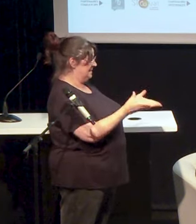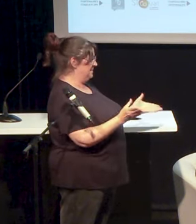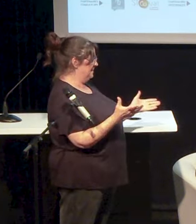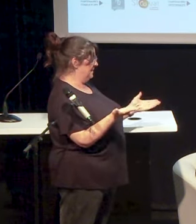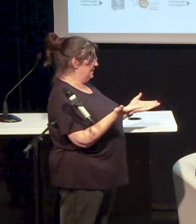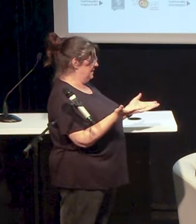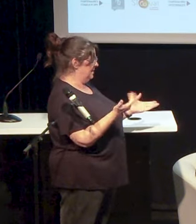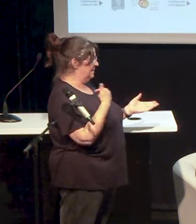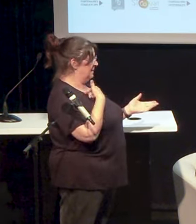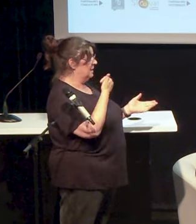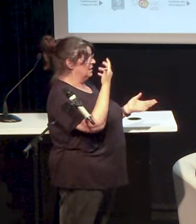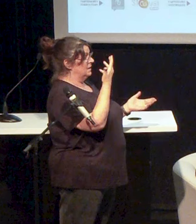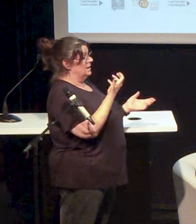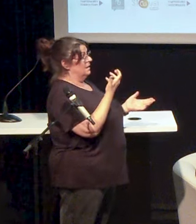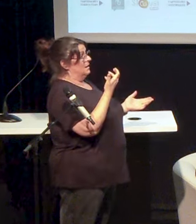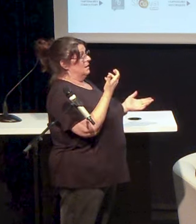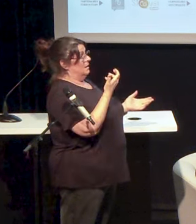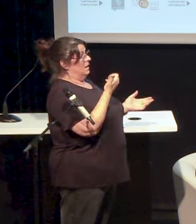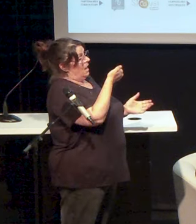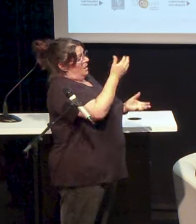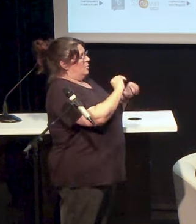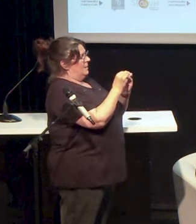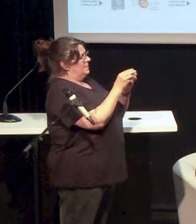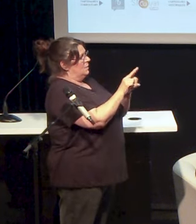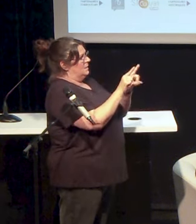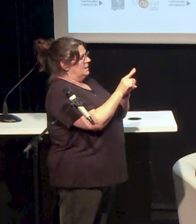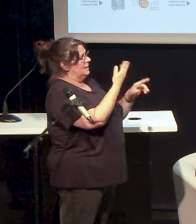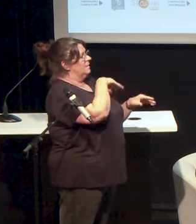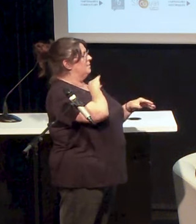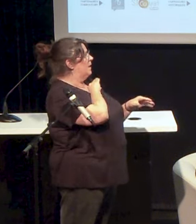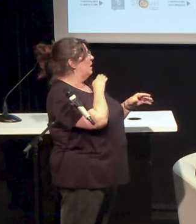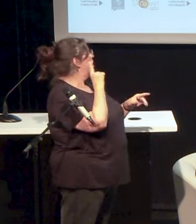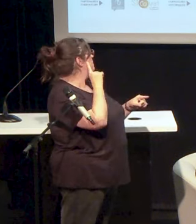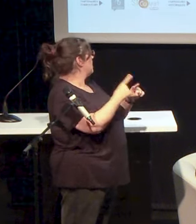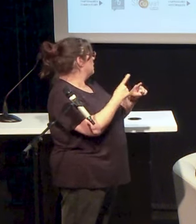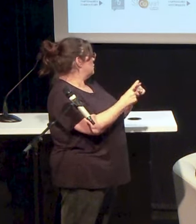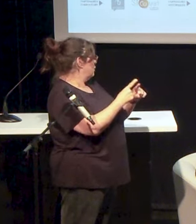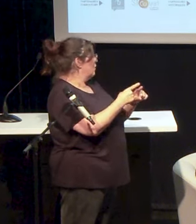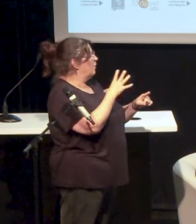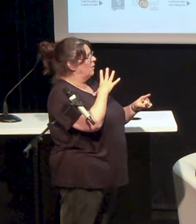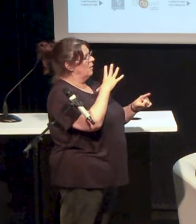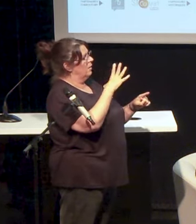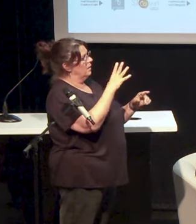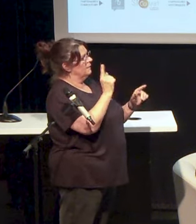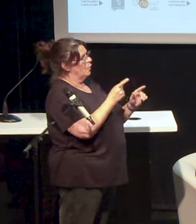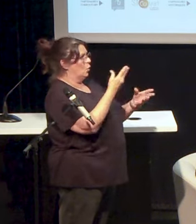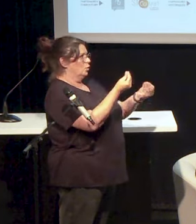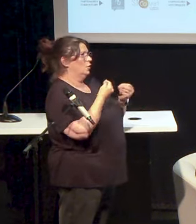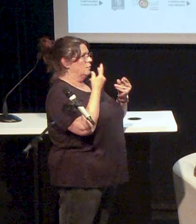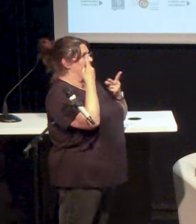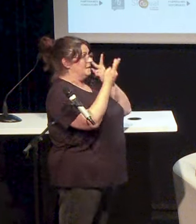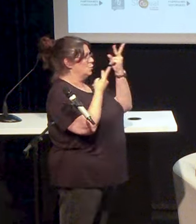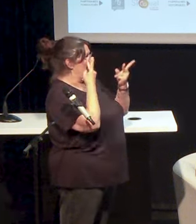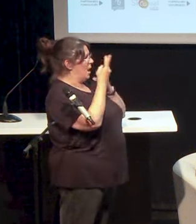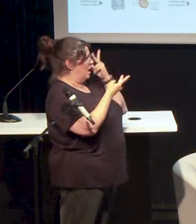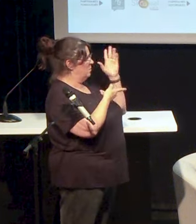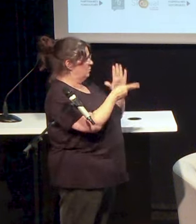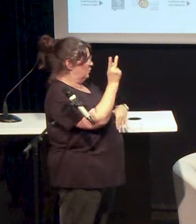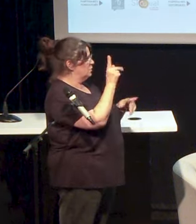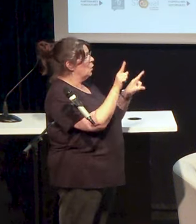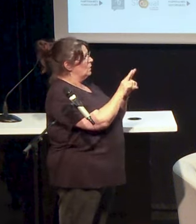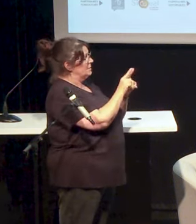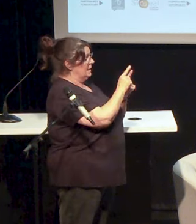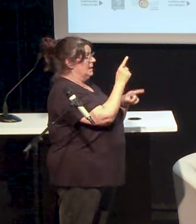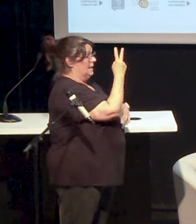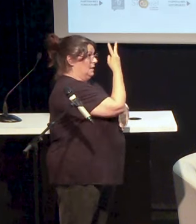je voudrais poser un problème aussi, parce que bon, les malentendants, il faut qu'ils aient une représentation visuelle, et les non-voyants,